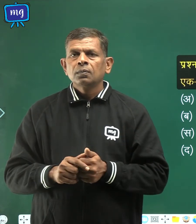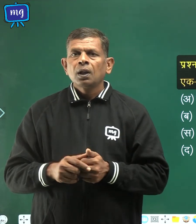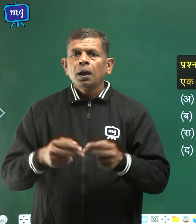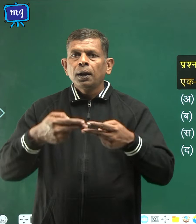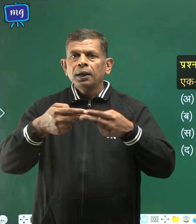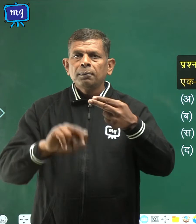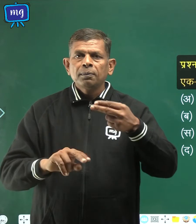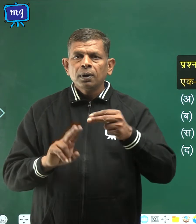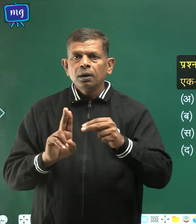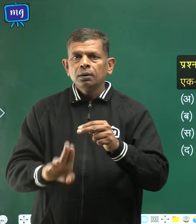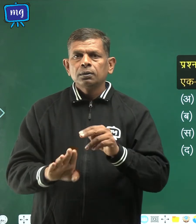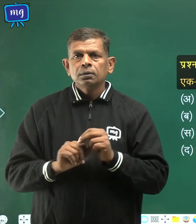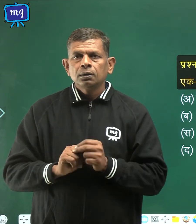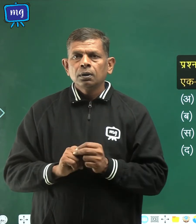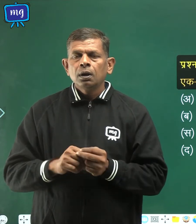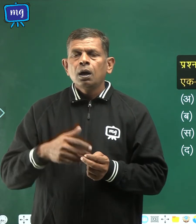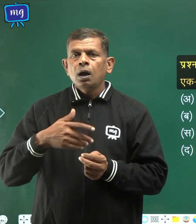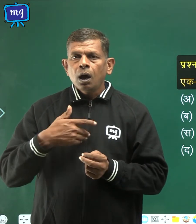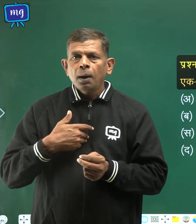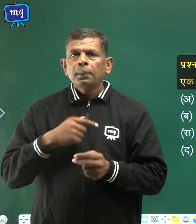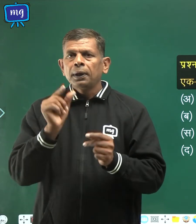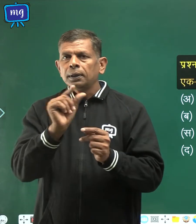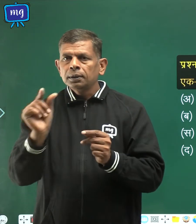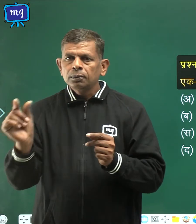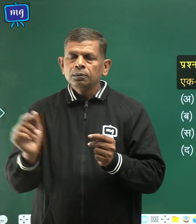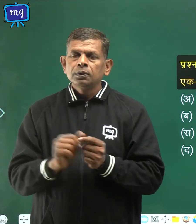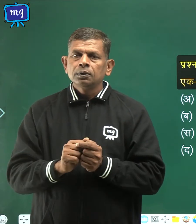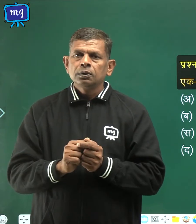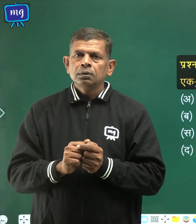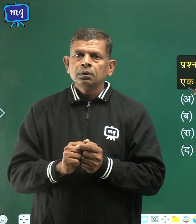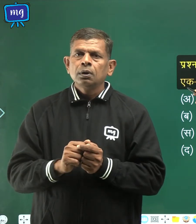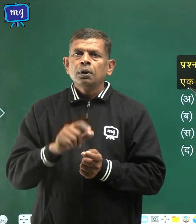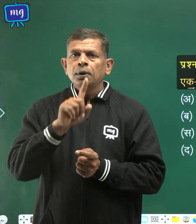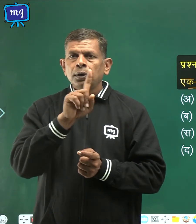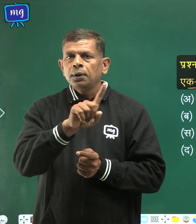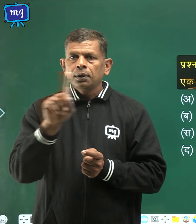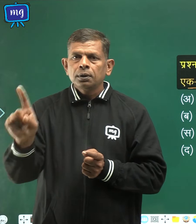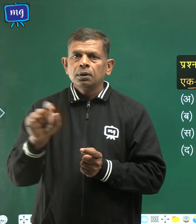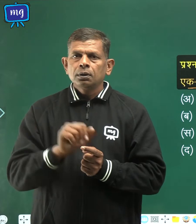निम्न पर अपने शब्दों में एक